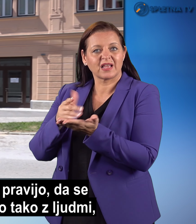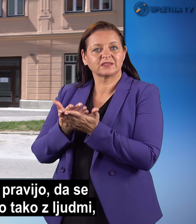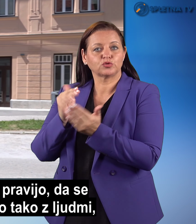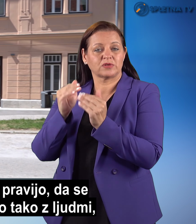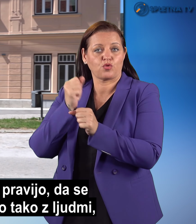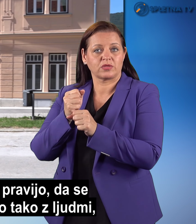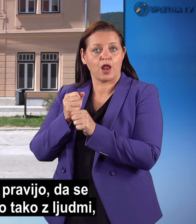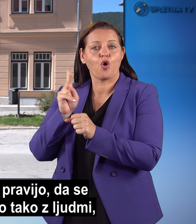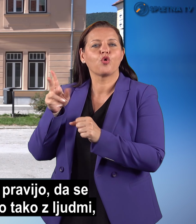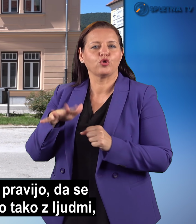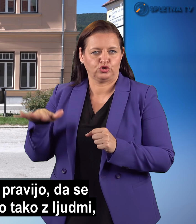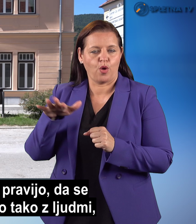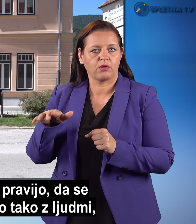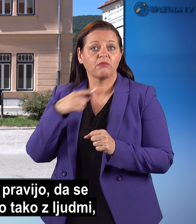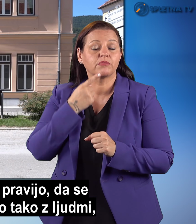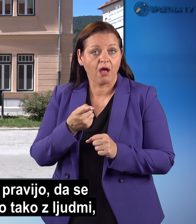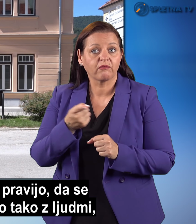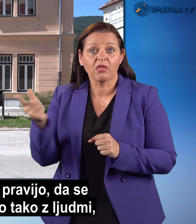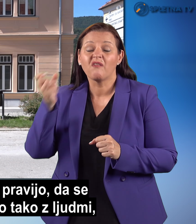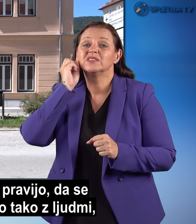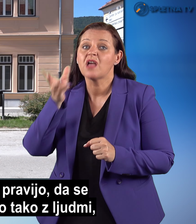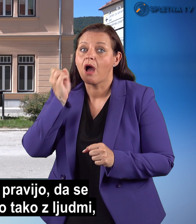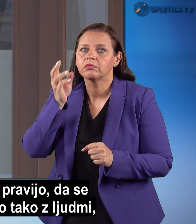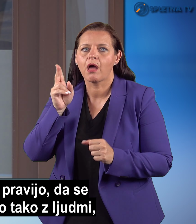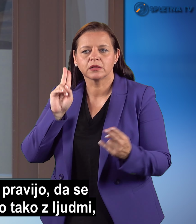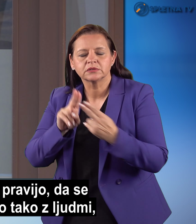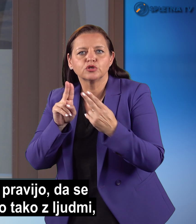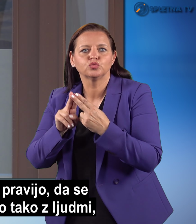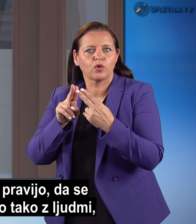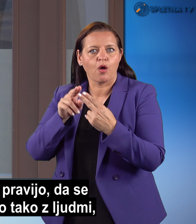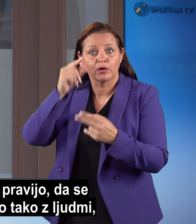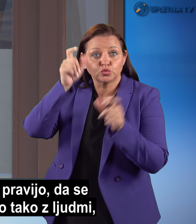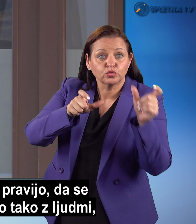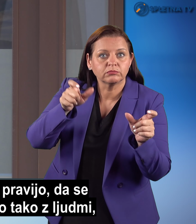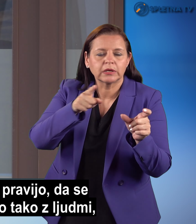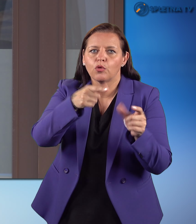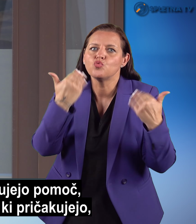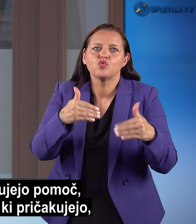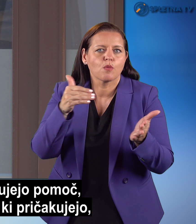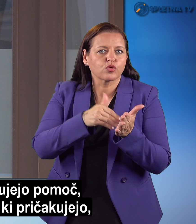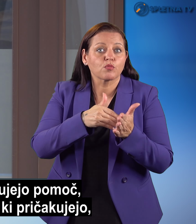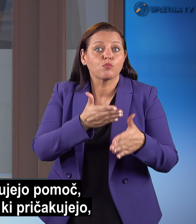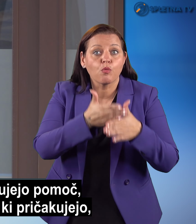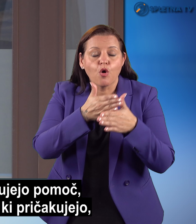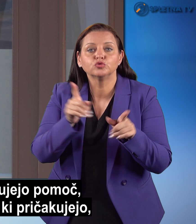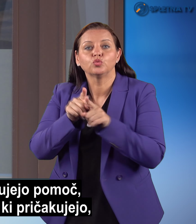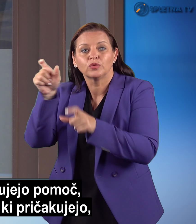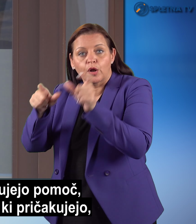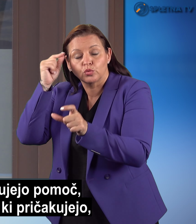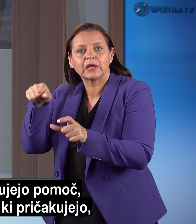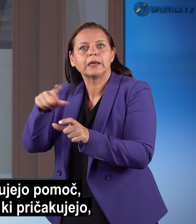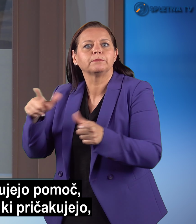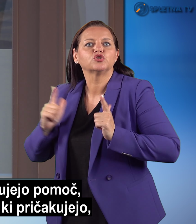Na CSD Kočevje pravijo, da se vsak dan srečujejo tako z ljudmi, ki nujno potrebujejo pomoč, kot tudi s tistimi,